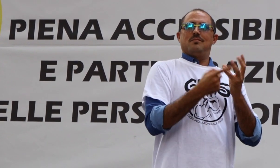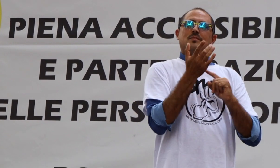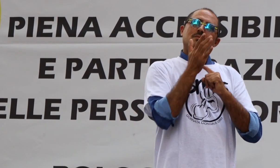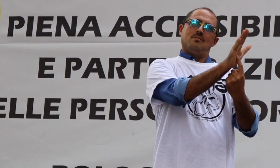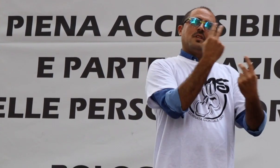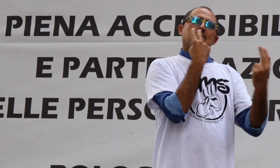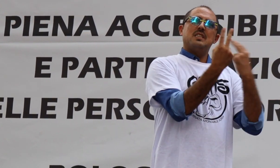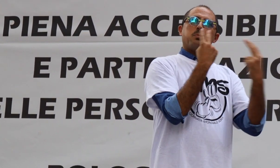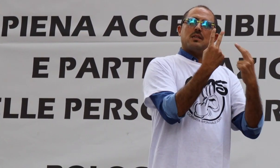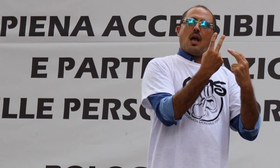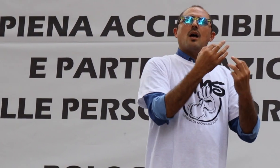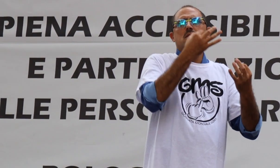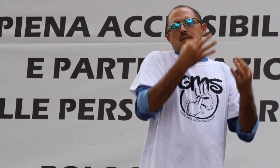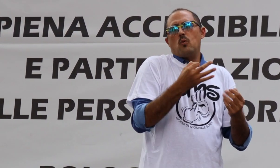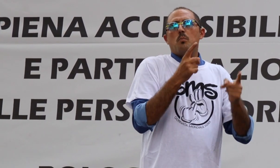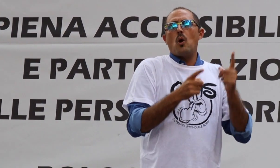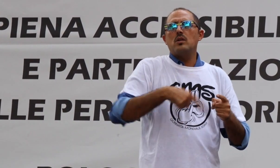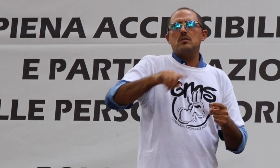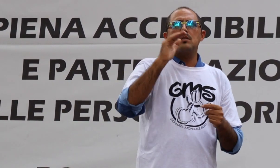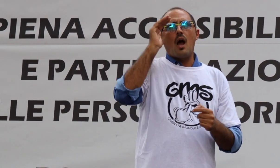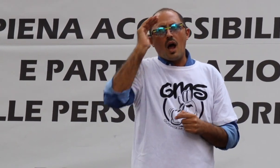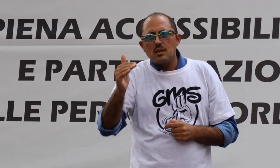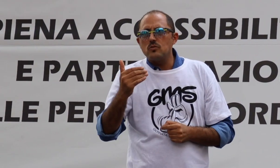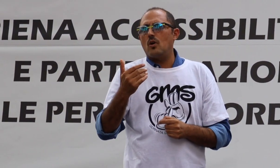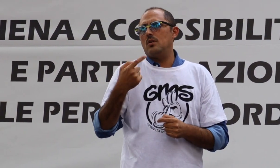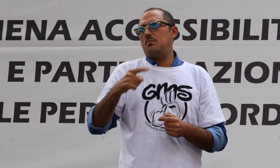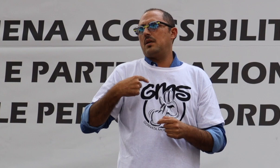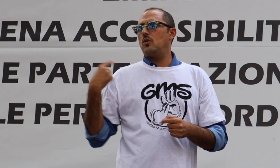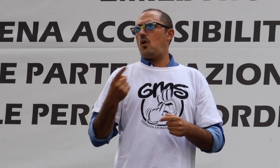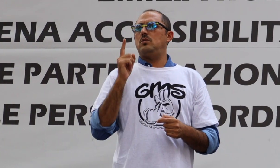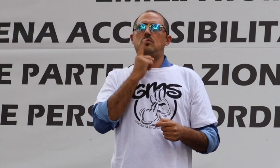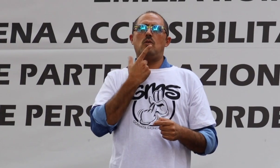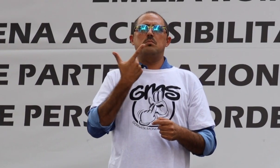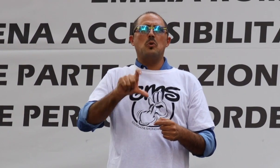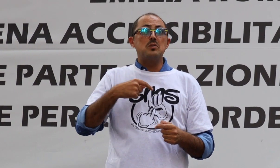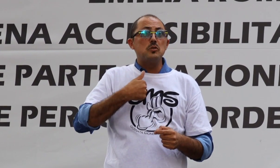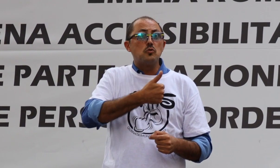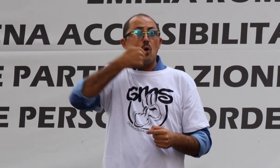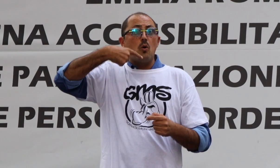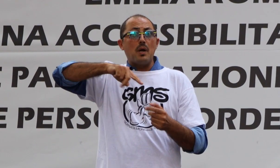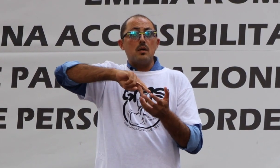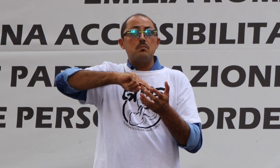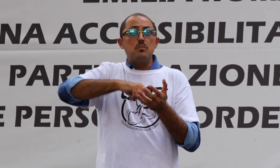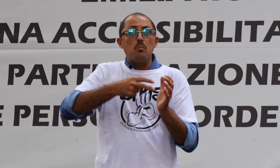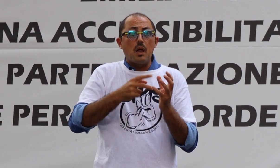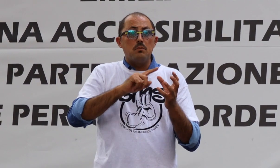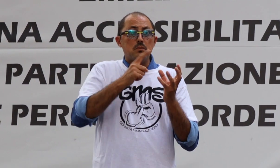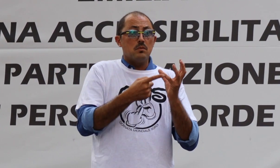difficoltose andremo ad appoggiare e ad essere più visibili nei territori dove c'è, appunto, non c'è tanta attenzione nei